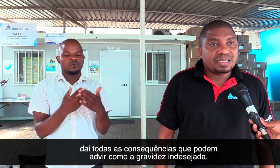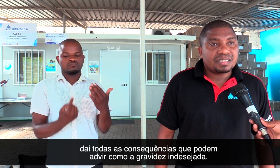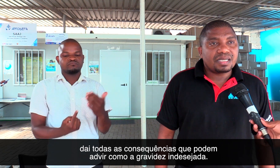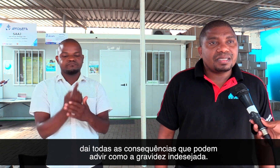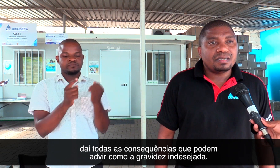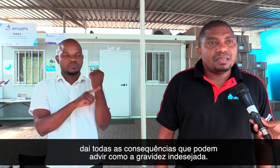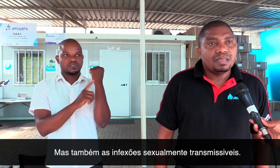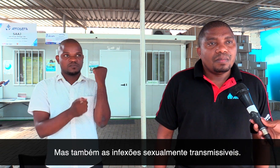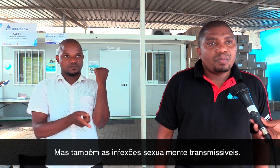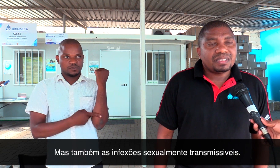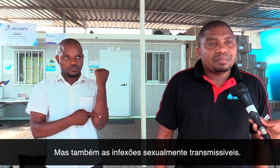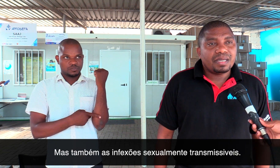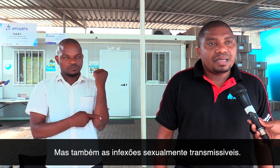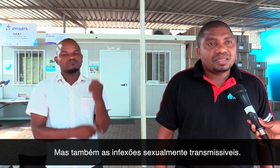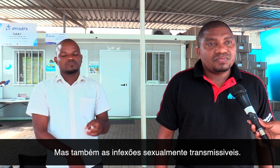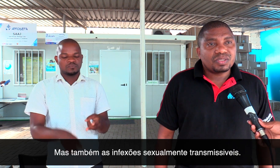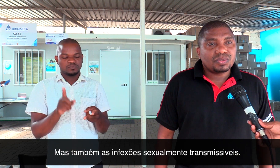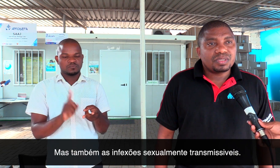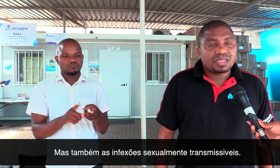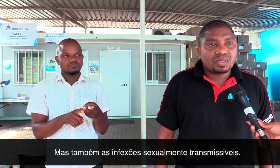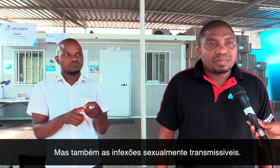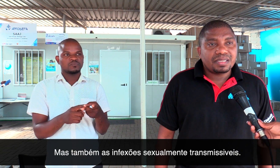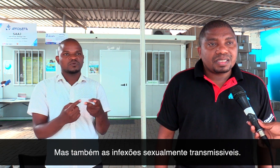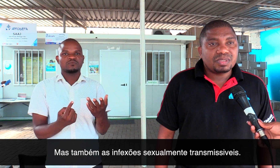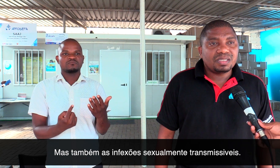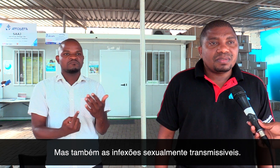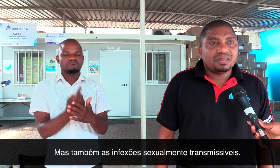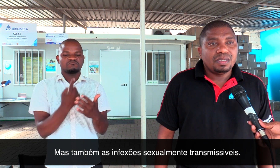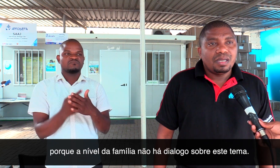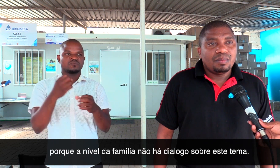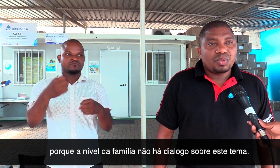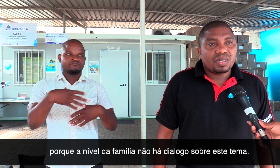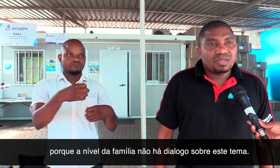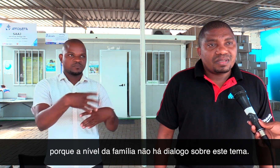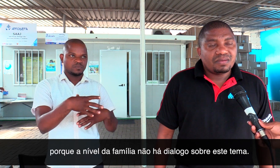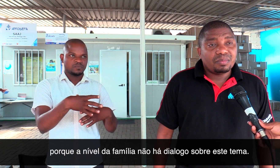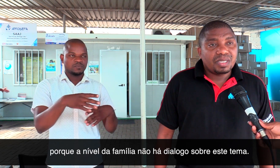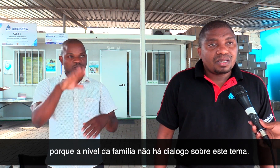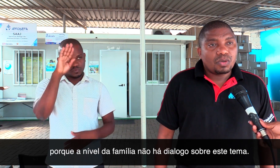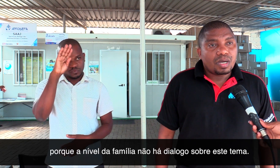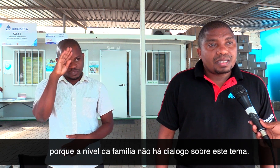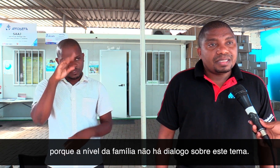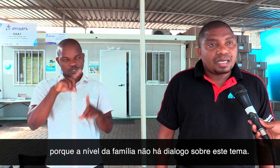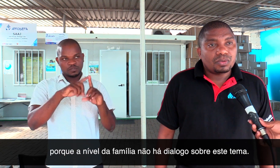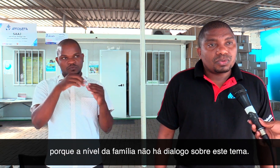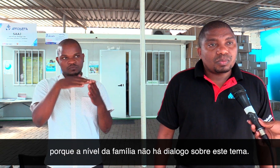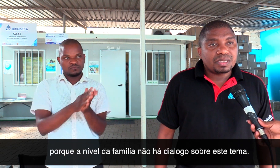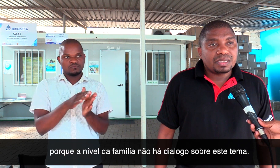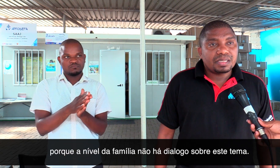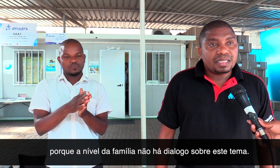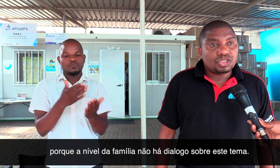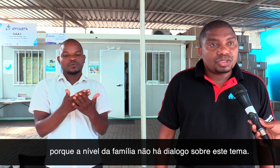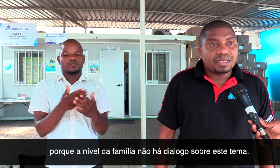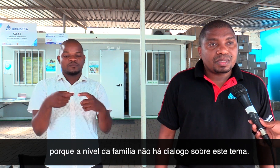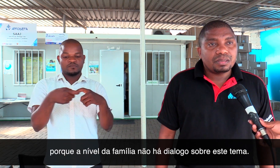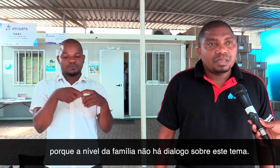gravidez indesejada, mas também as infecções sexualmente transmissíveis. Porque ao nível da família não há diálogo